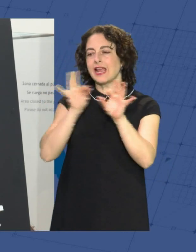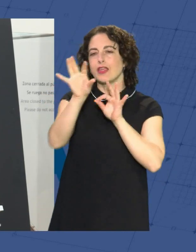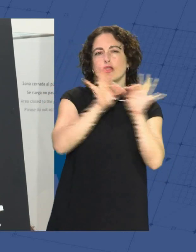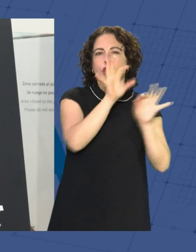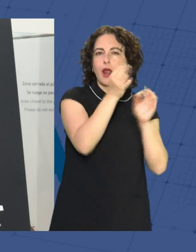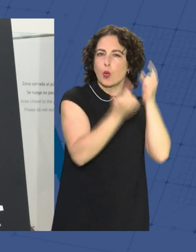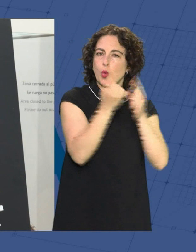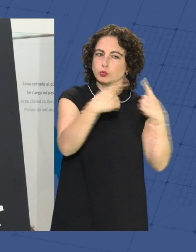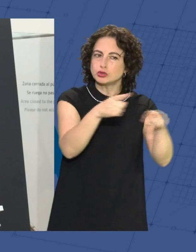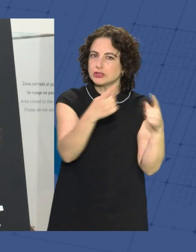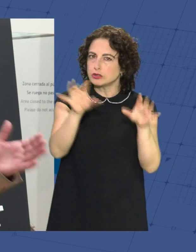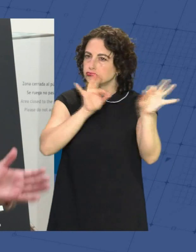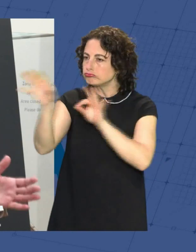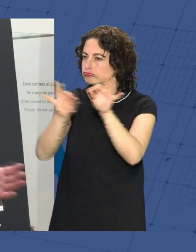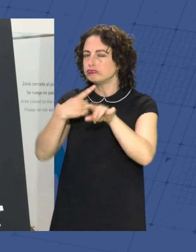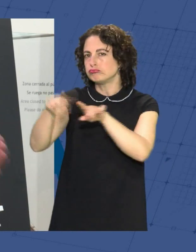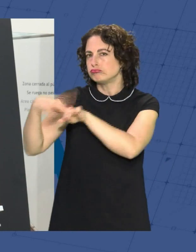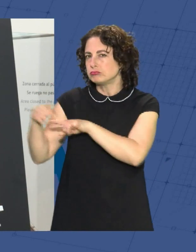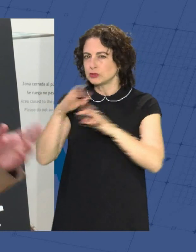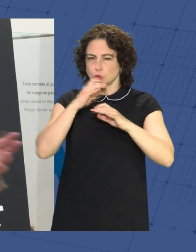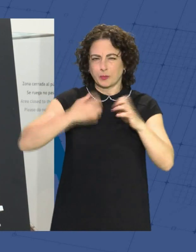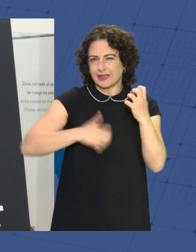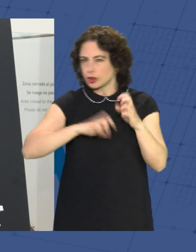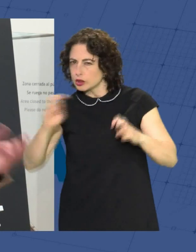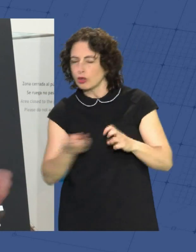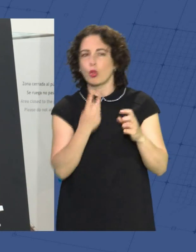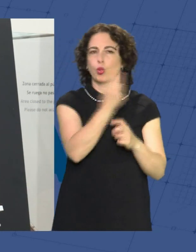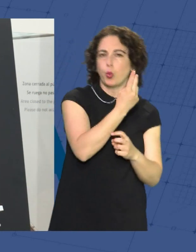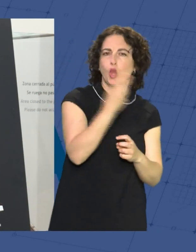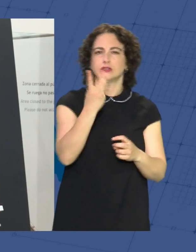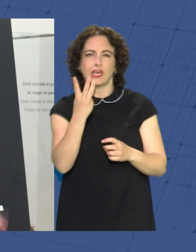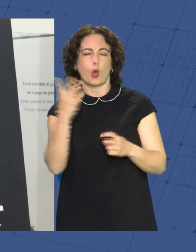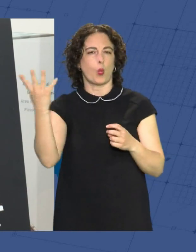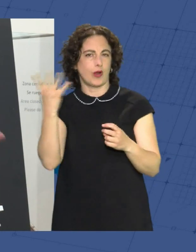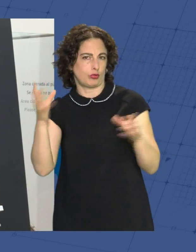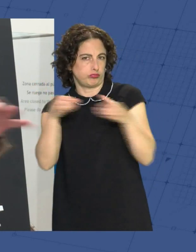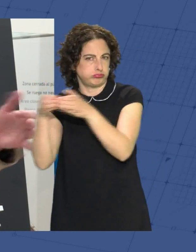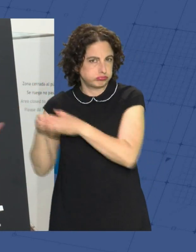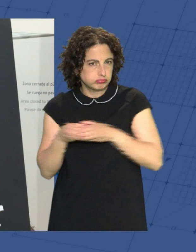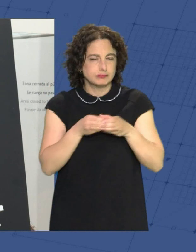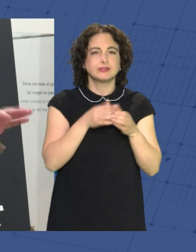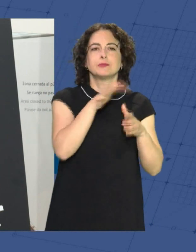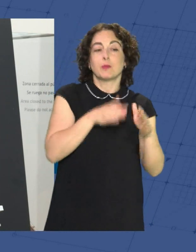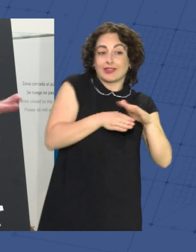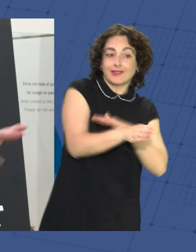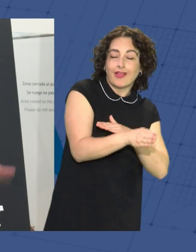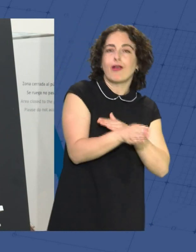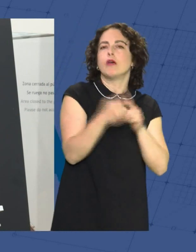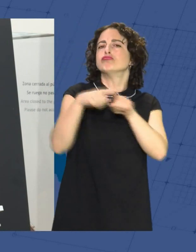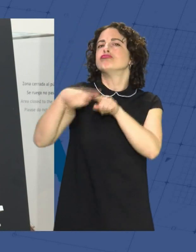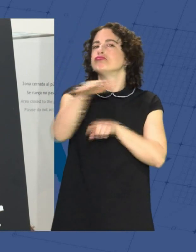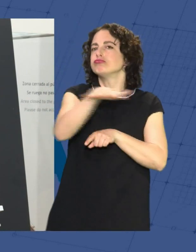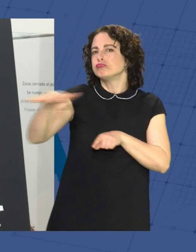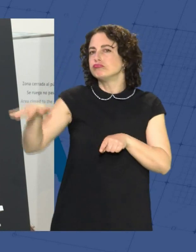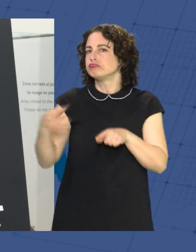músicos de diferentes instrumentos en dúo, tríos, cuartetos, que estarán en los halls y en diferentes sitios